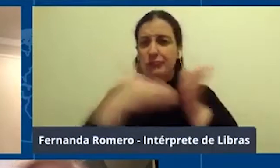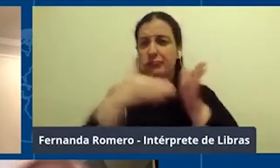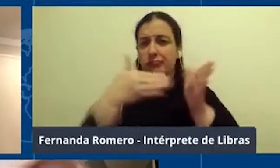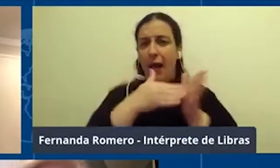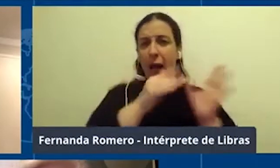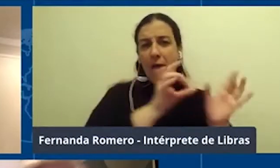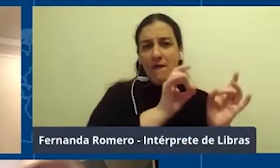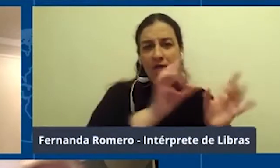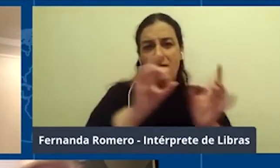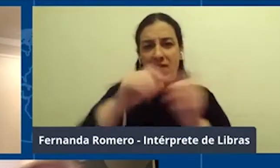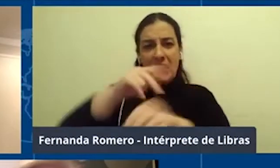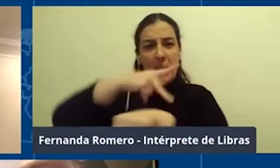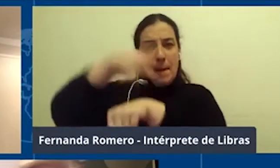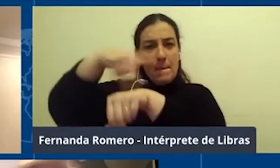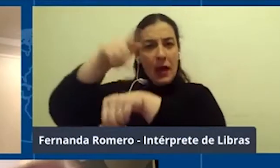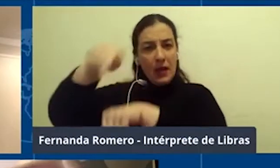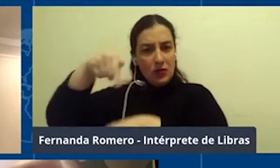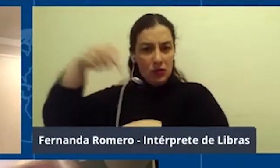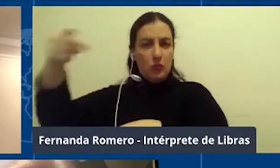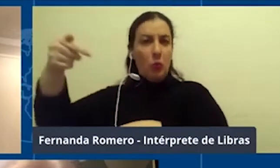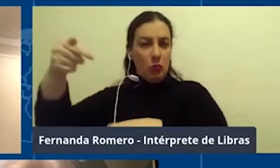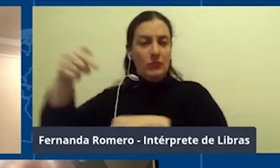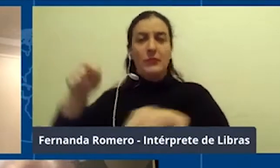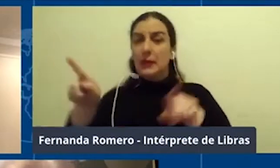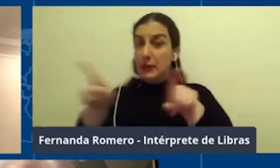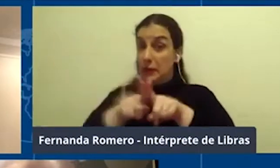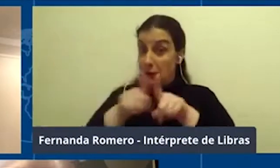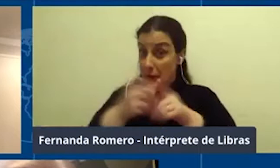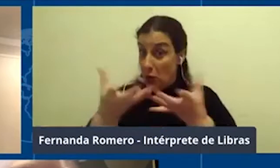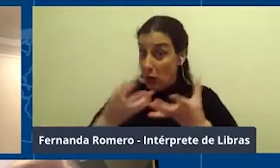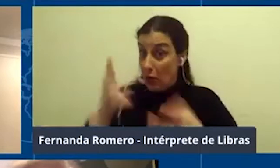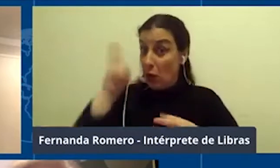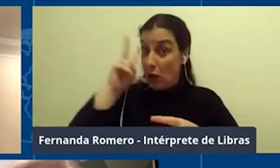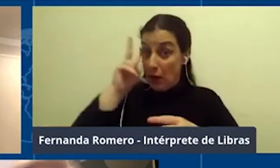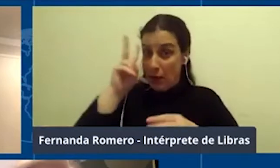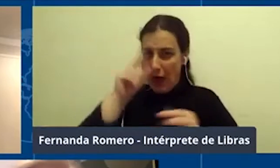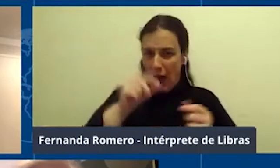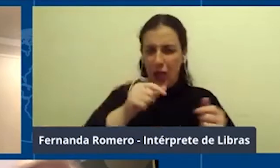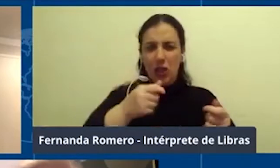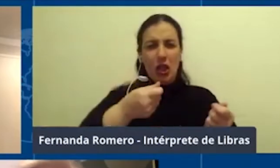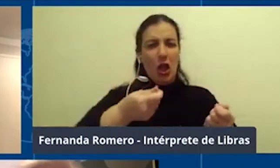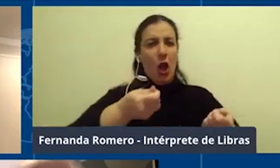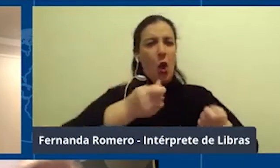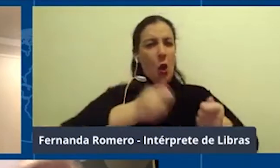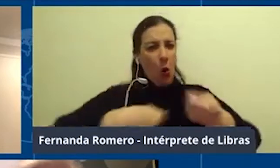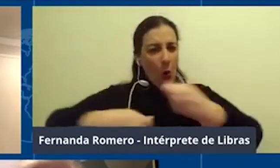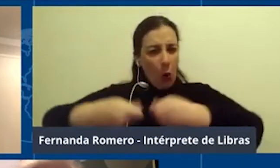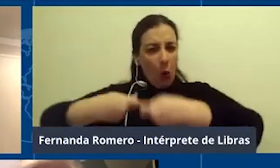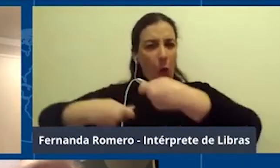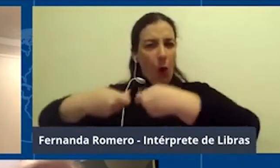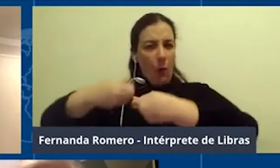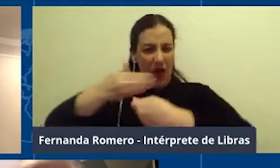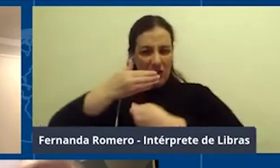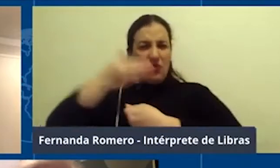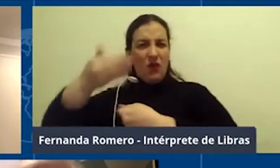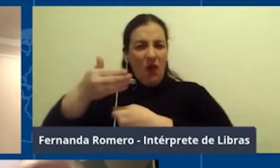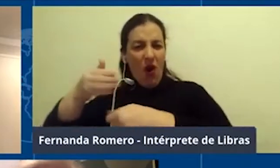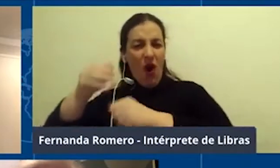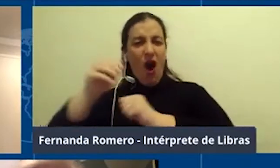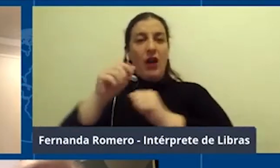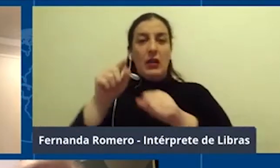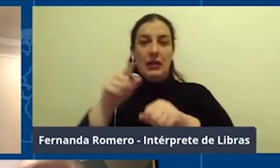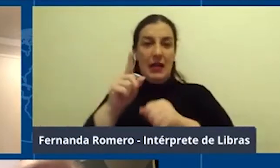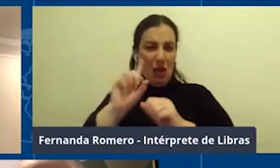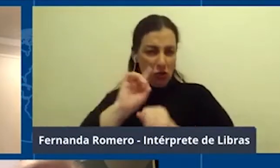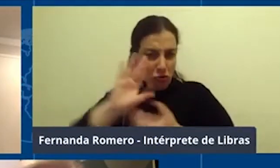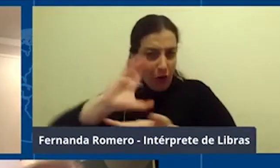países. Também quero lembrar que comércio internacional e oportunidades empresariais não se resumem a